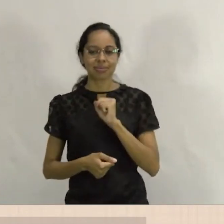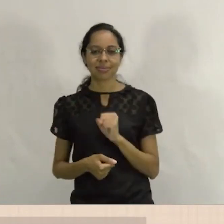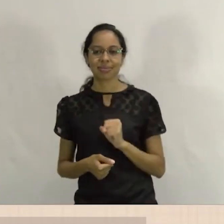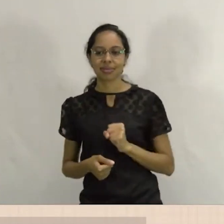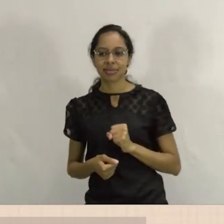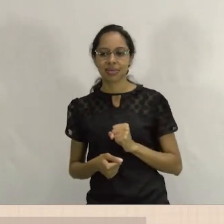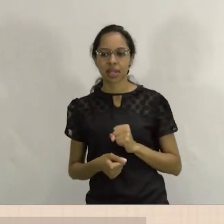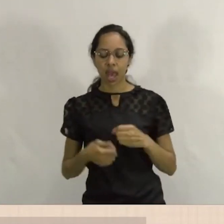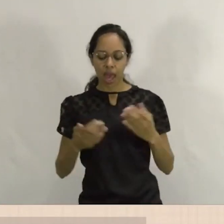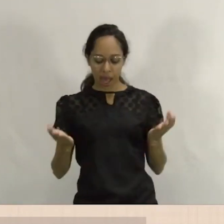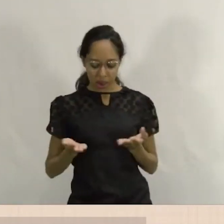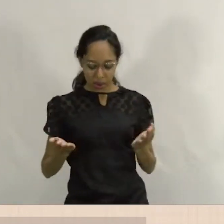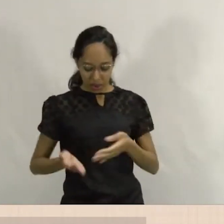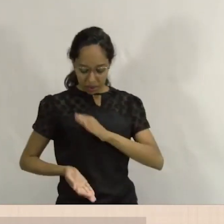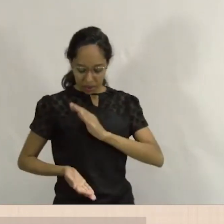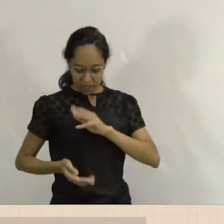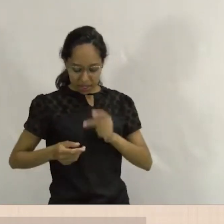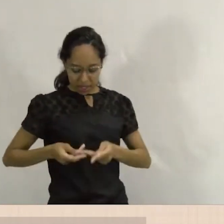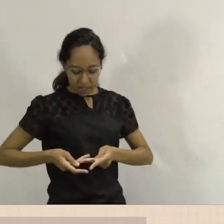Convide o Senhor para entrar.